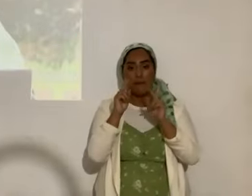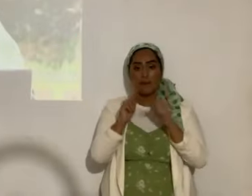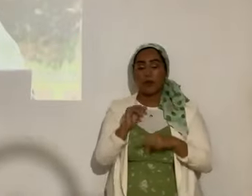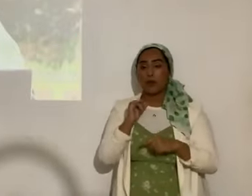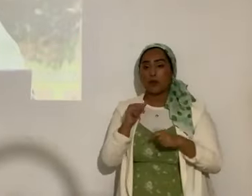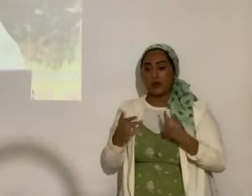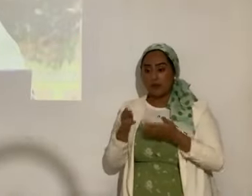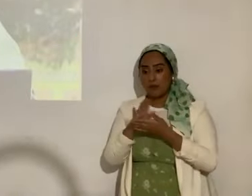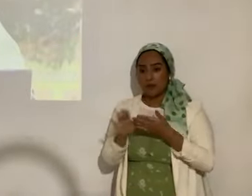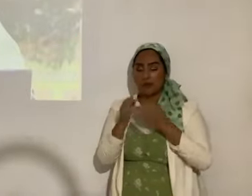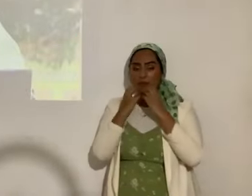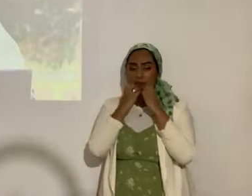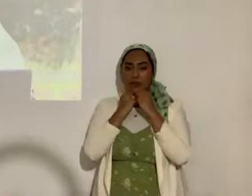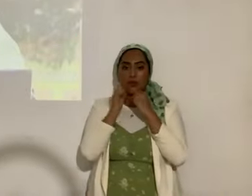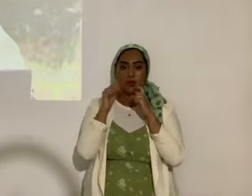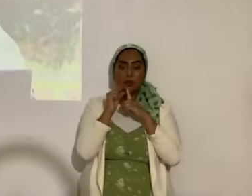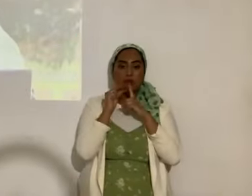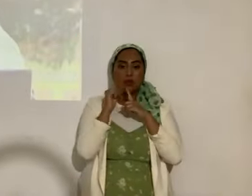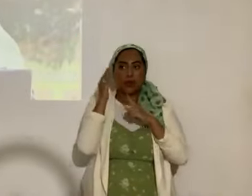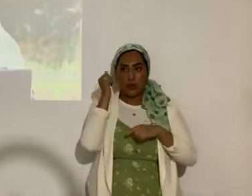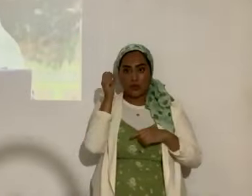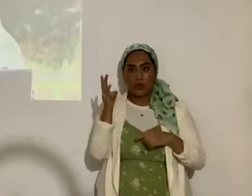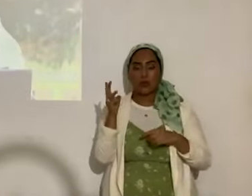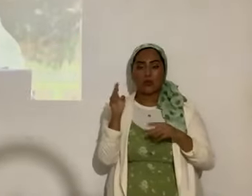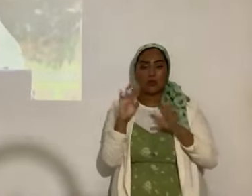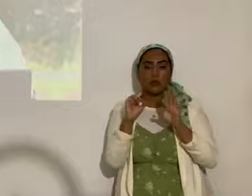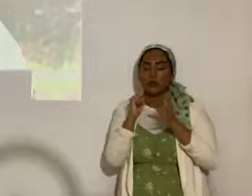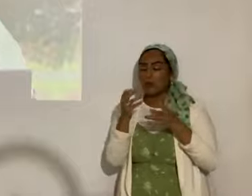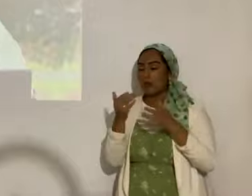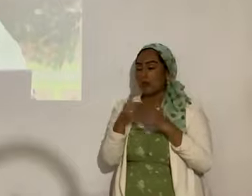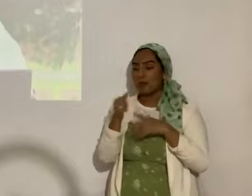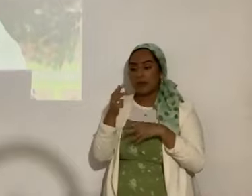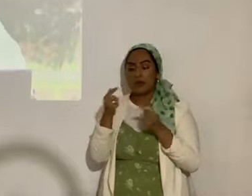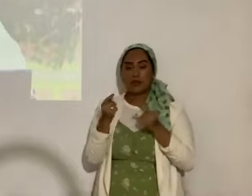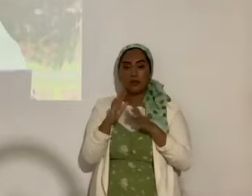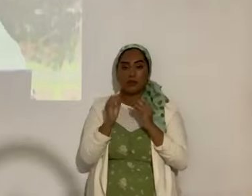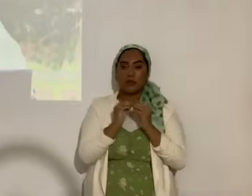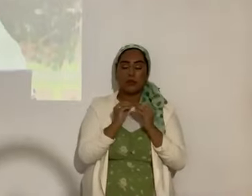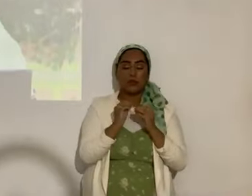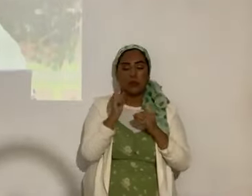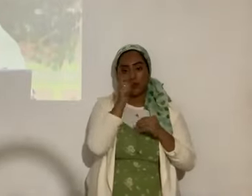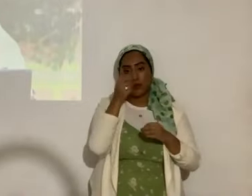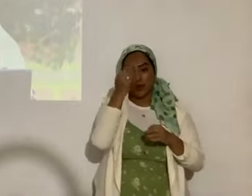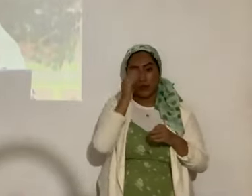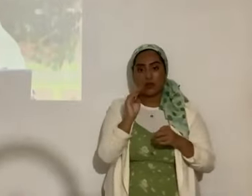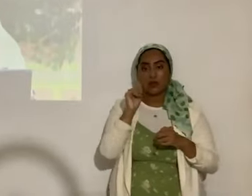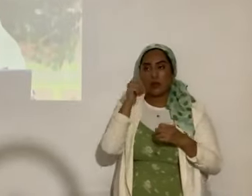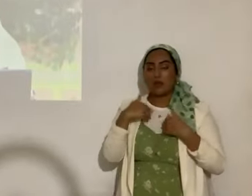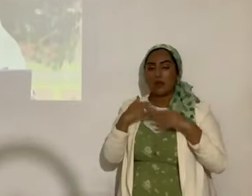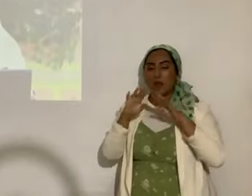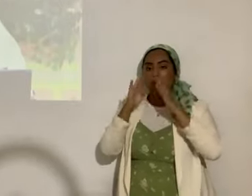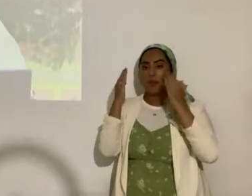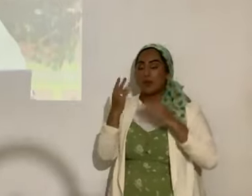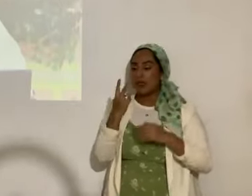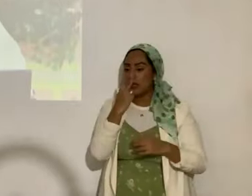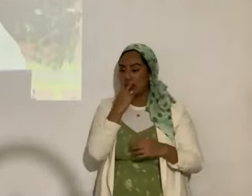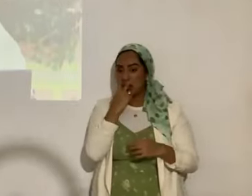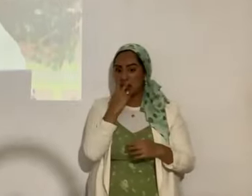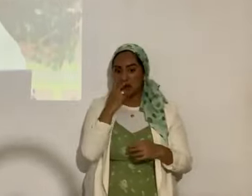está en santidad ha atesorado la palabra de yahshua y no quiere volver a pecar más porque Elohim le ha abierto los ojos